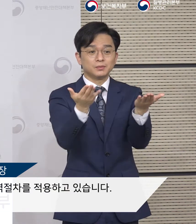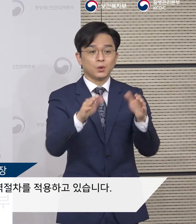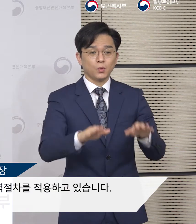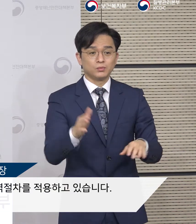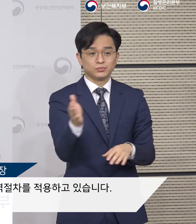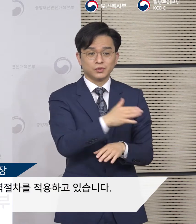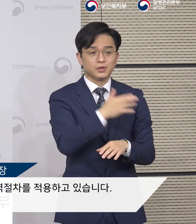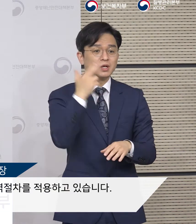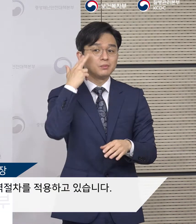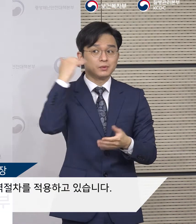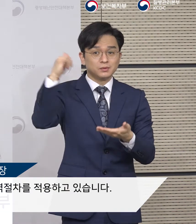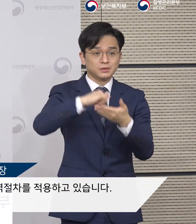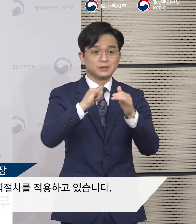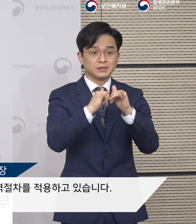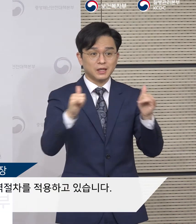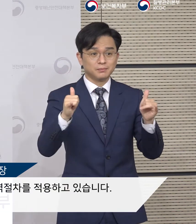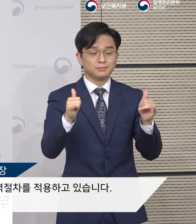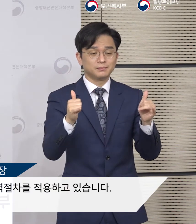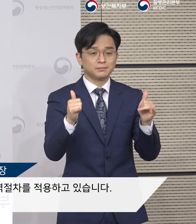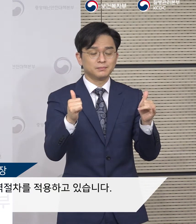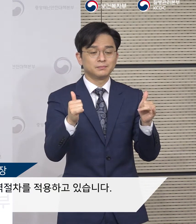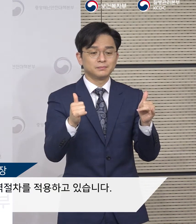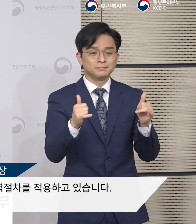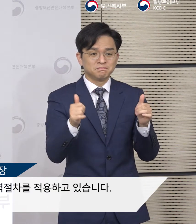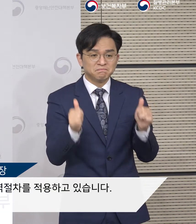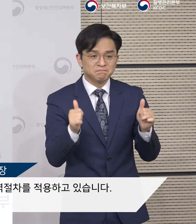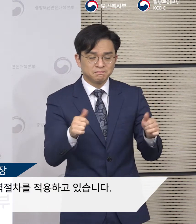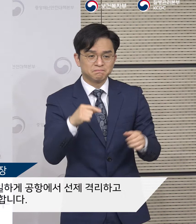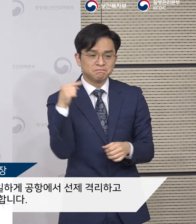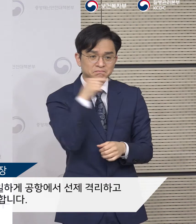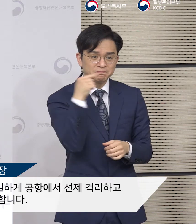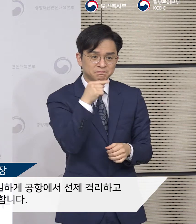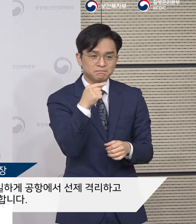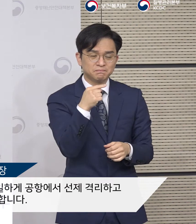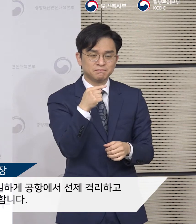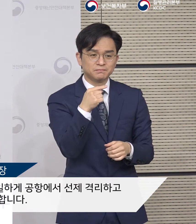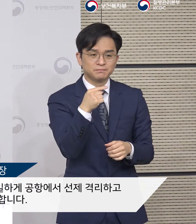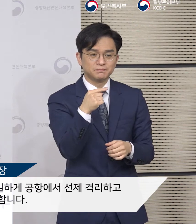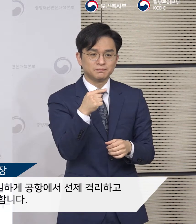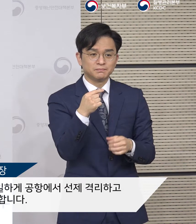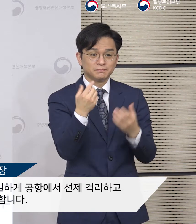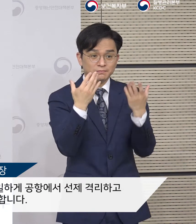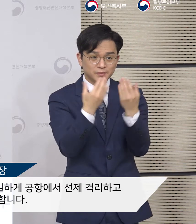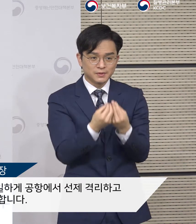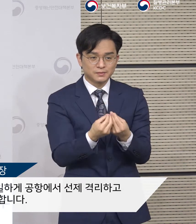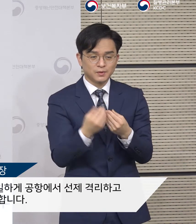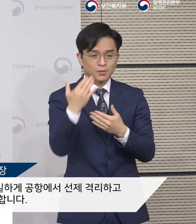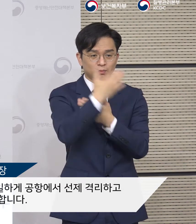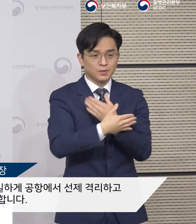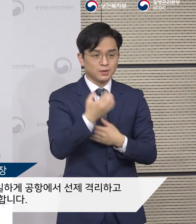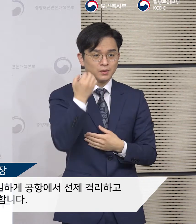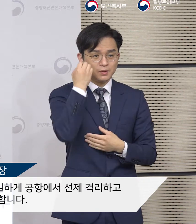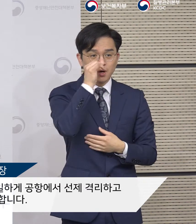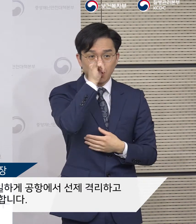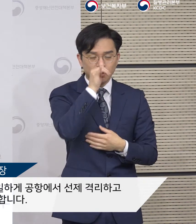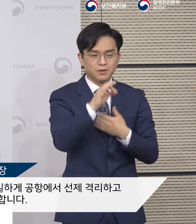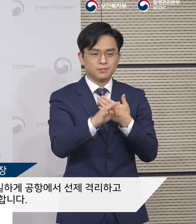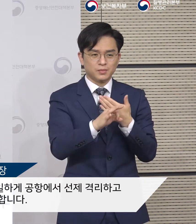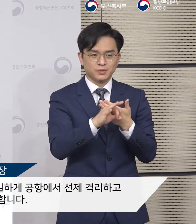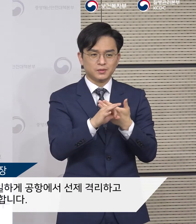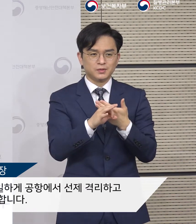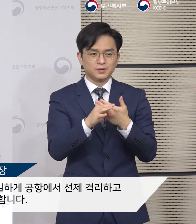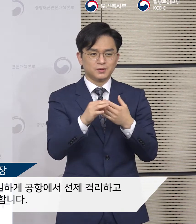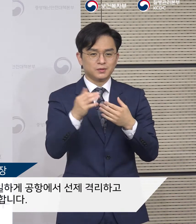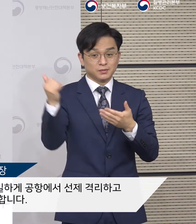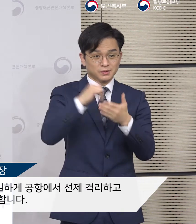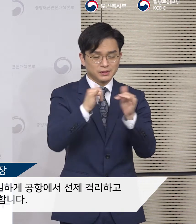미국 입국자에 대해 강화된 검역 절차를 적용하고 있습니다. 유증상자의 경우에는 모든 해외 입국자가 동일하게